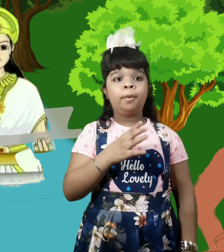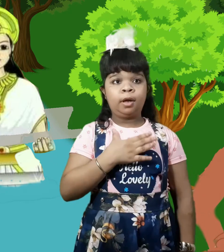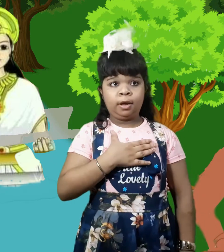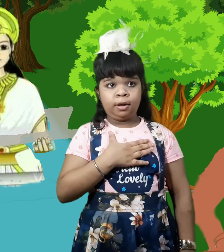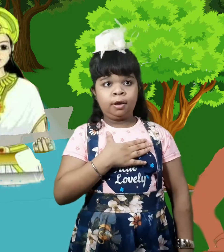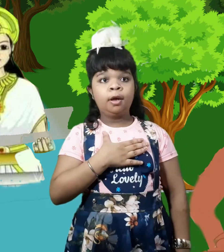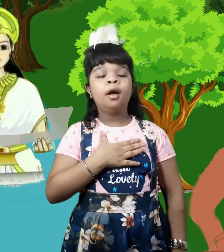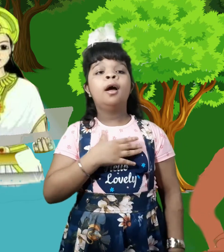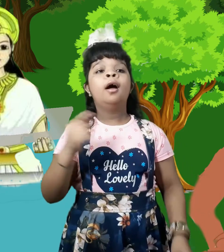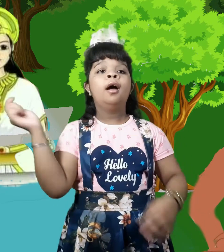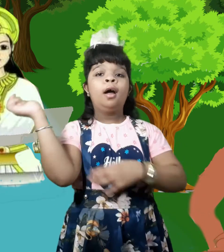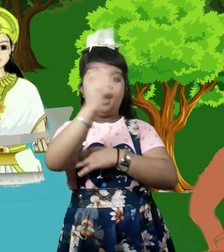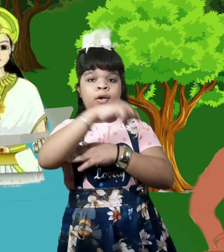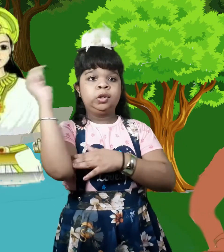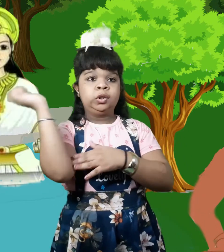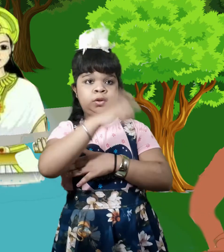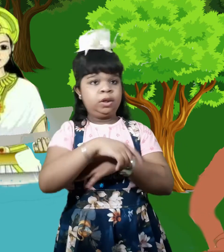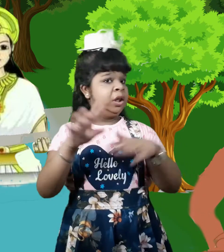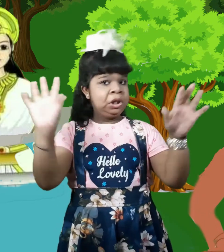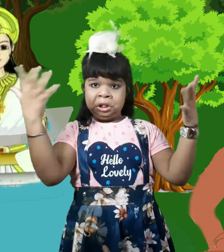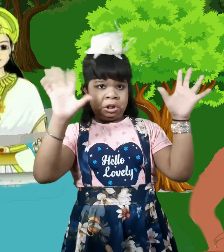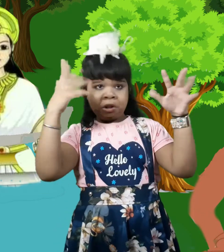कुल्हाड़ी नहीं है।